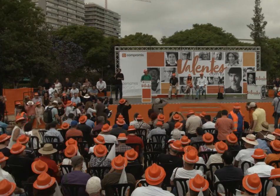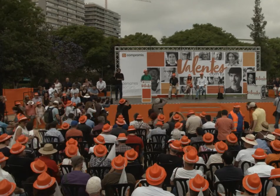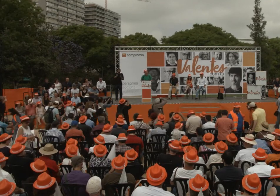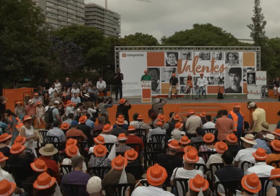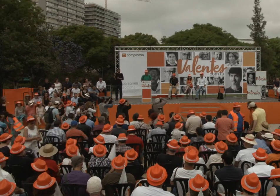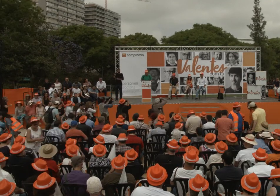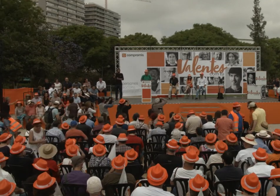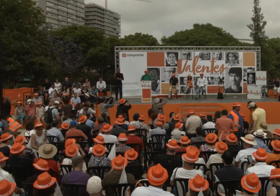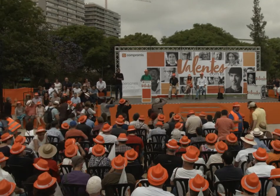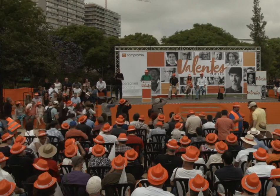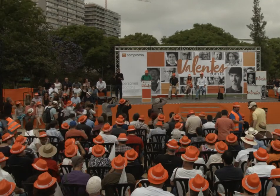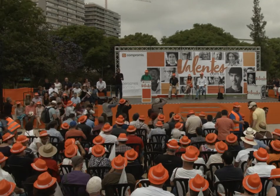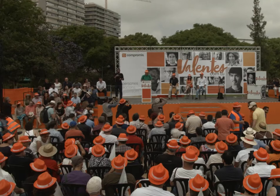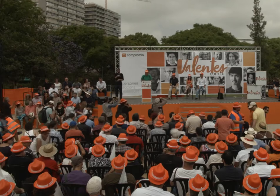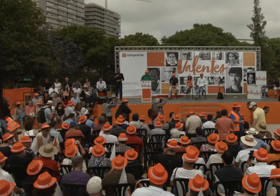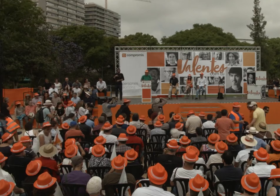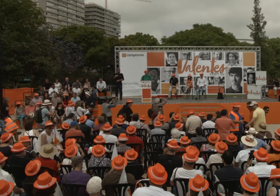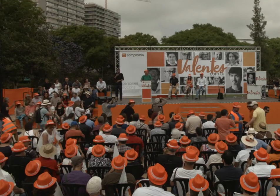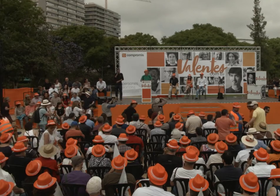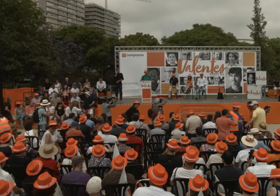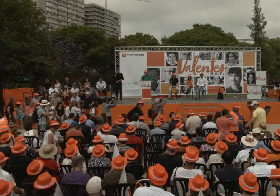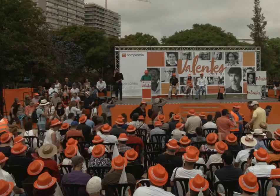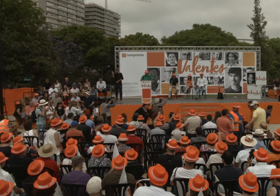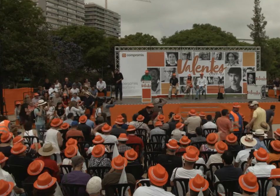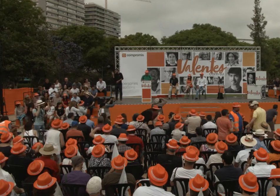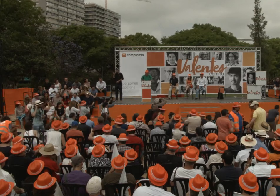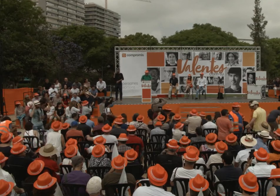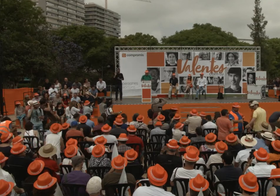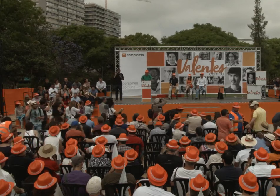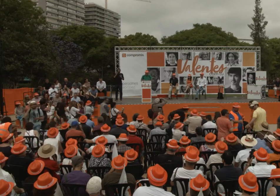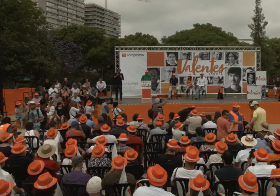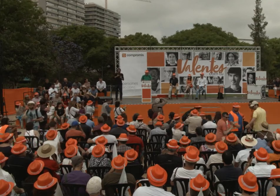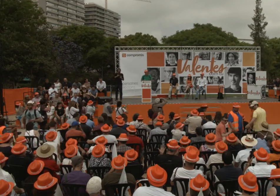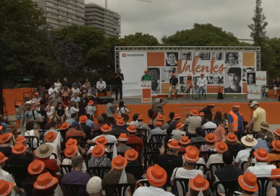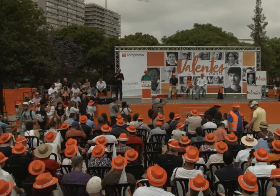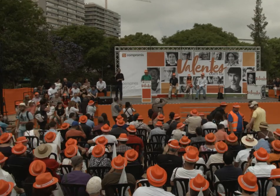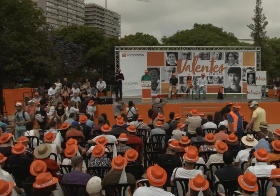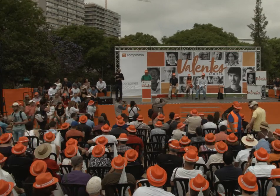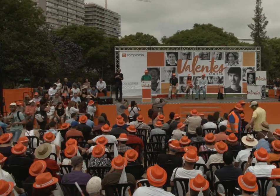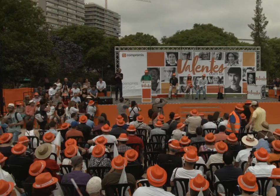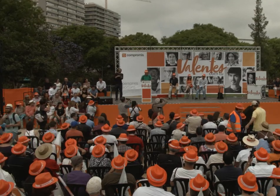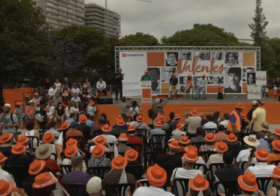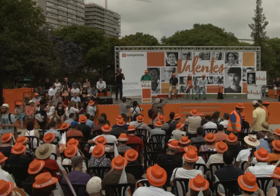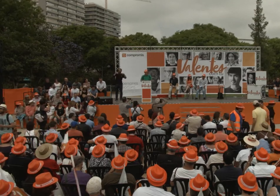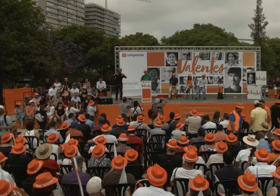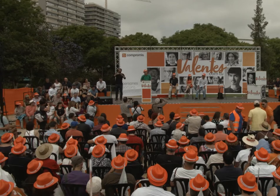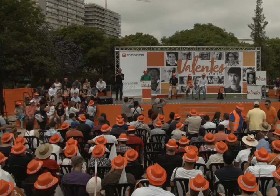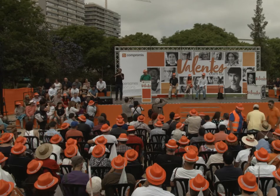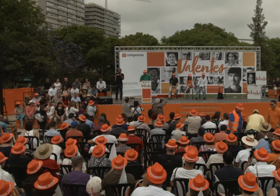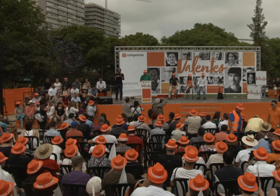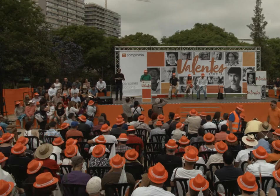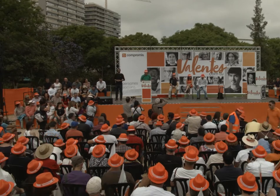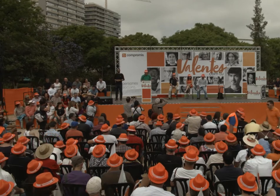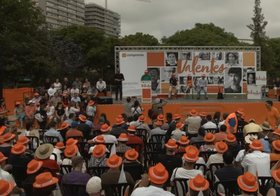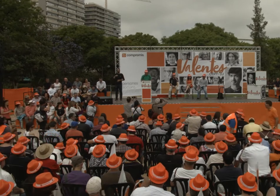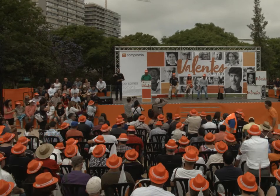presència i vos vull saludar com a alcalde, per suposat també a tots els de València. Bé, avui